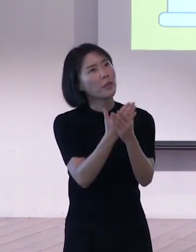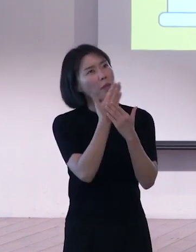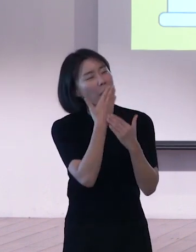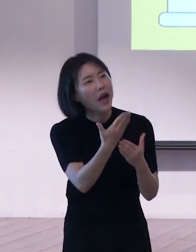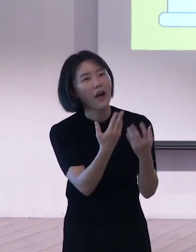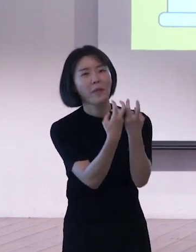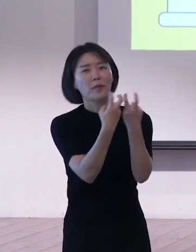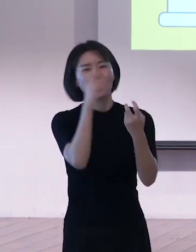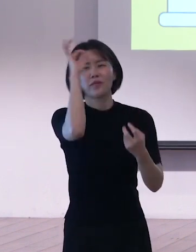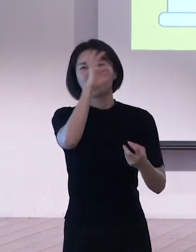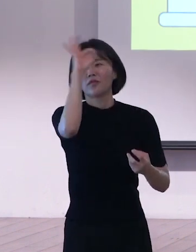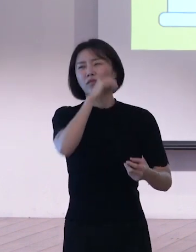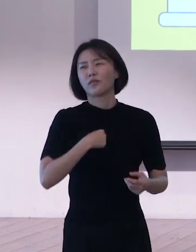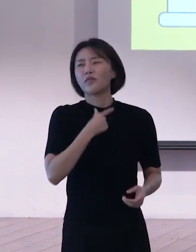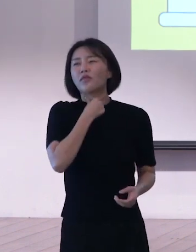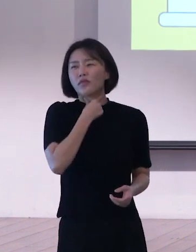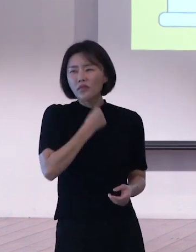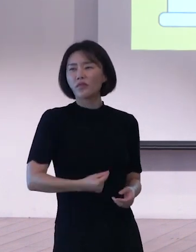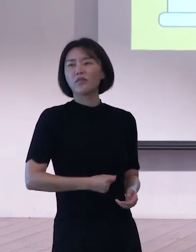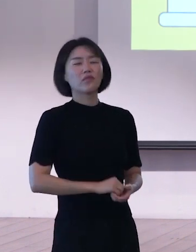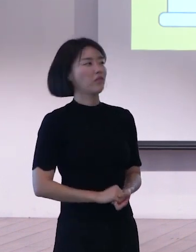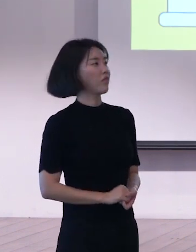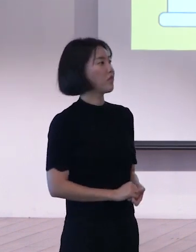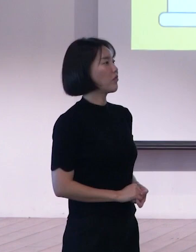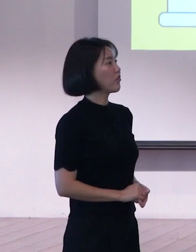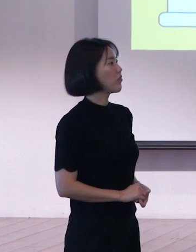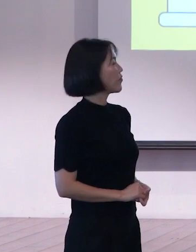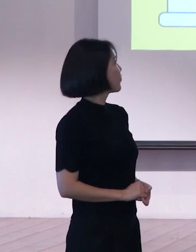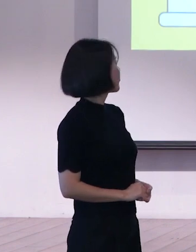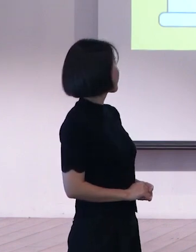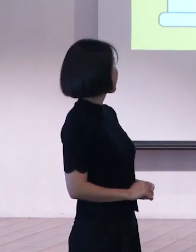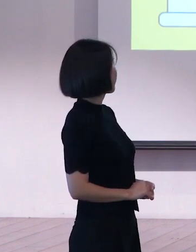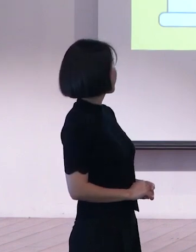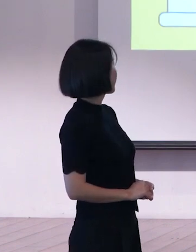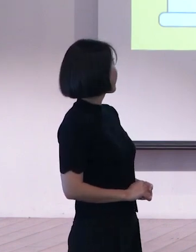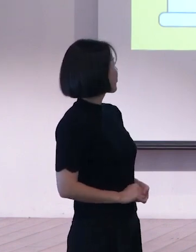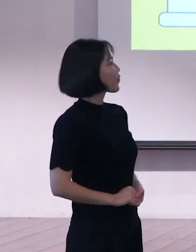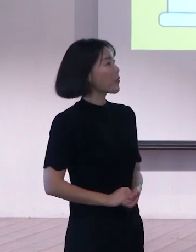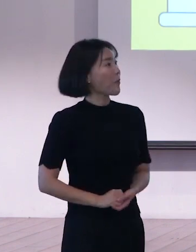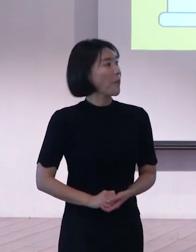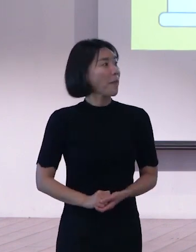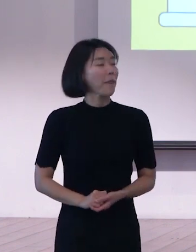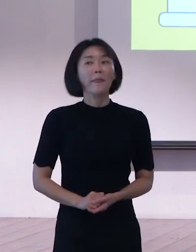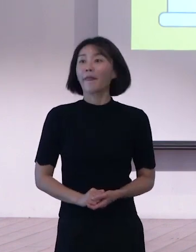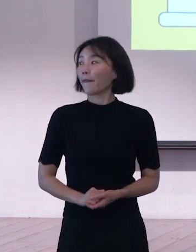있었으면 좋겠습니다. 네, 그리고